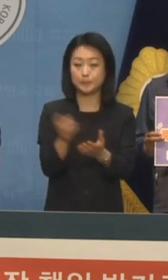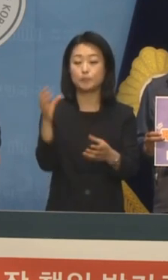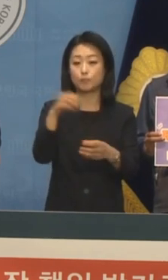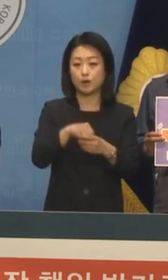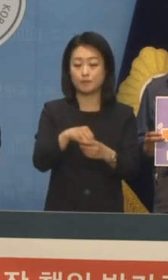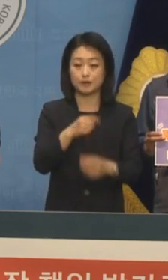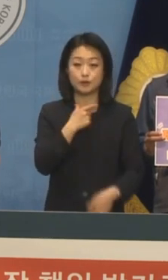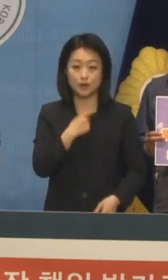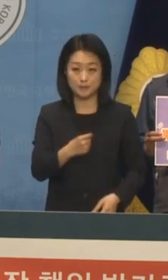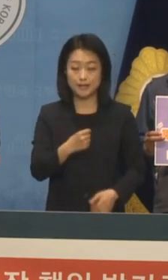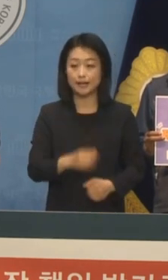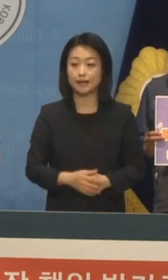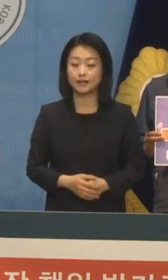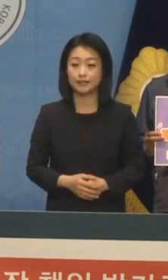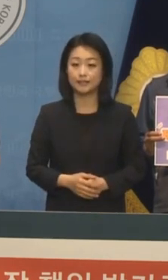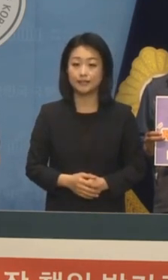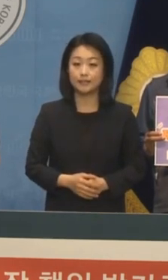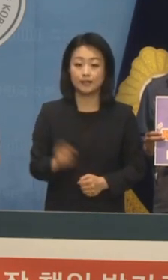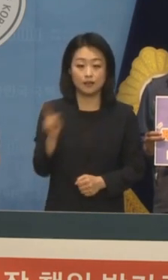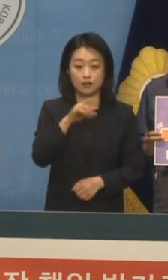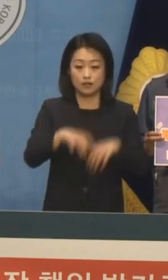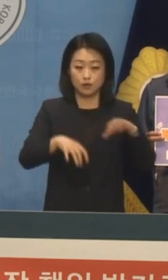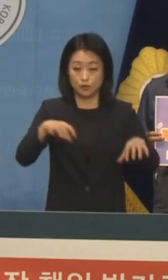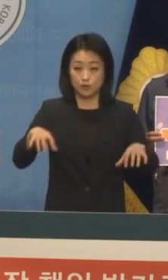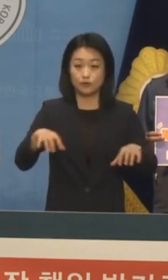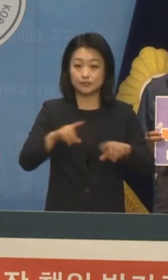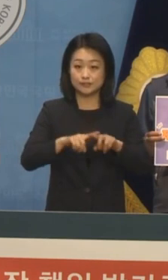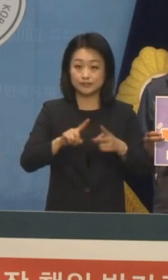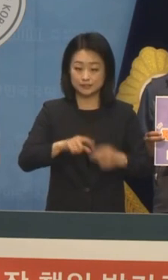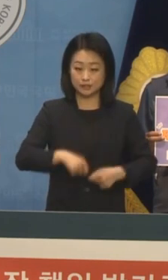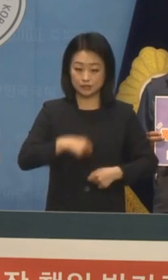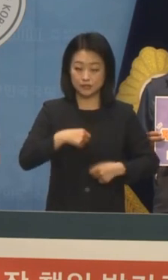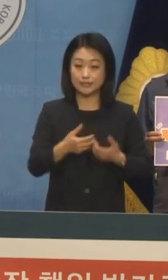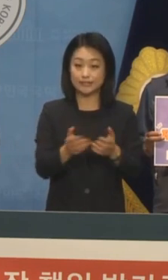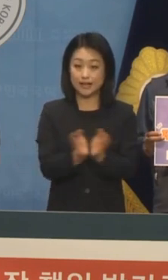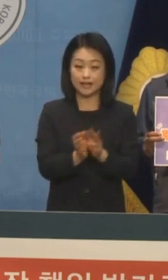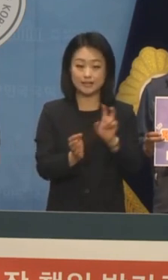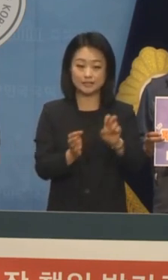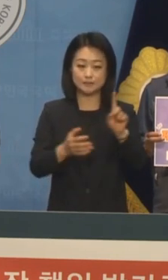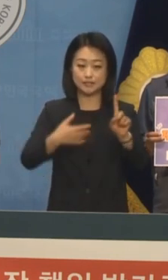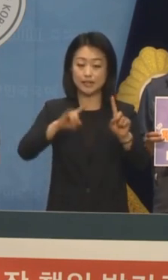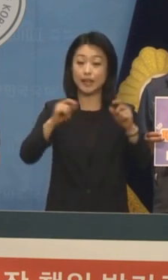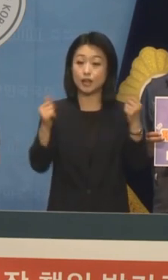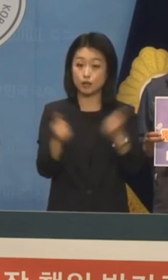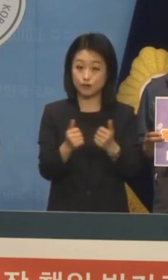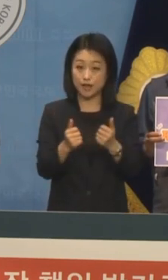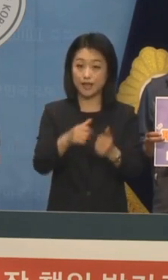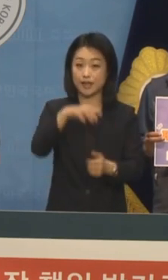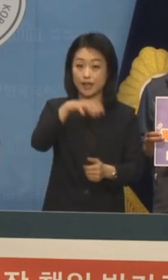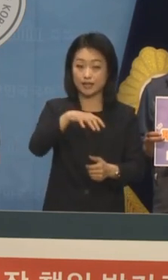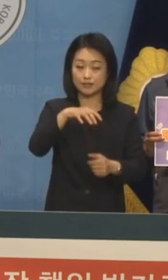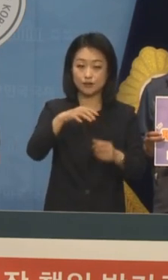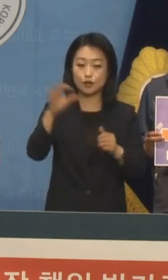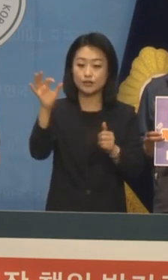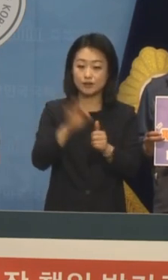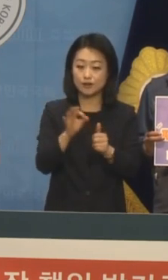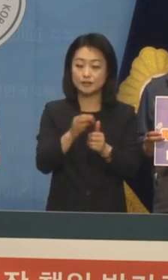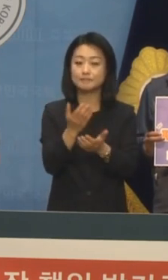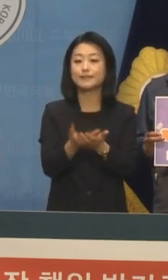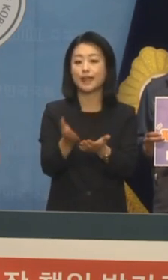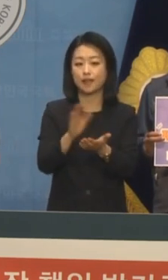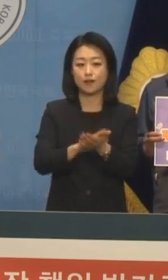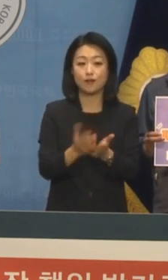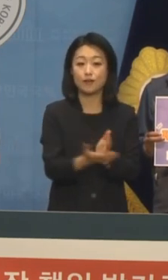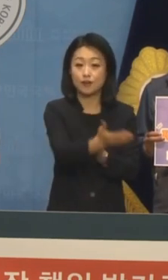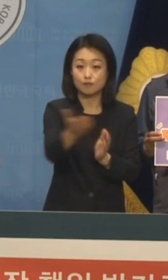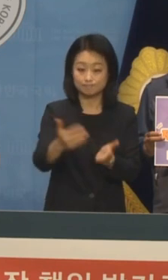포함시키고 있습니다. 어느 자리에서든 정의당이 21대 국회에서는 책임지고 국민연금 개혁을 시민들의